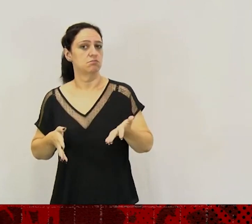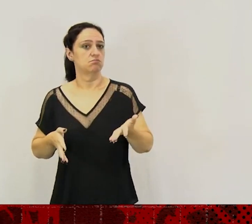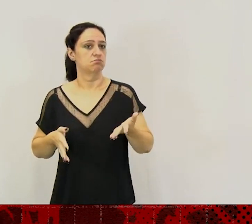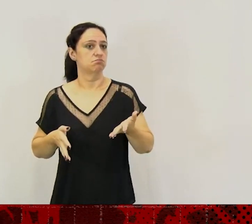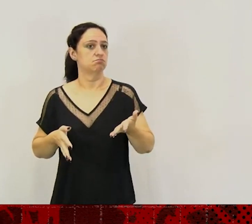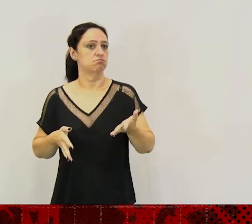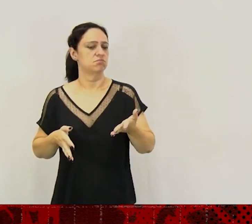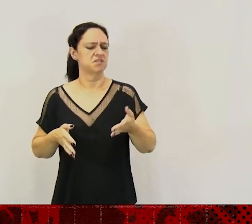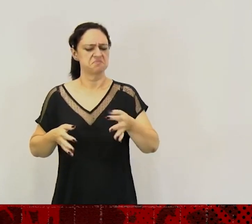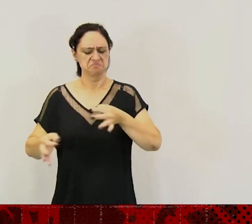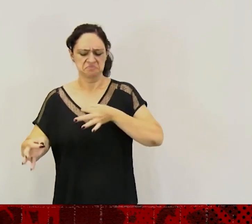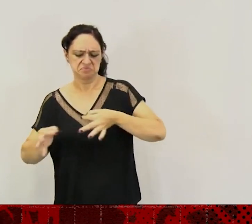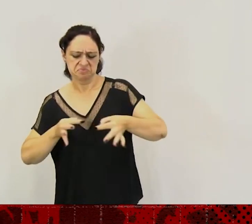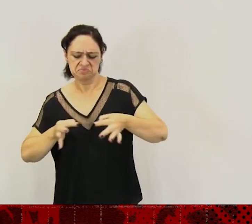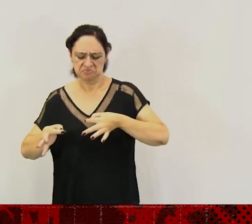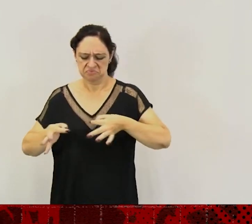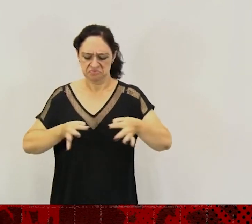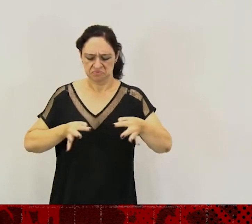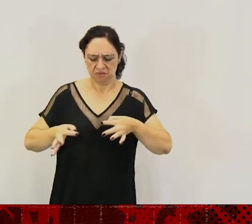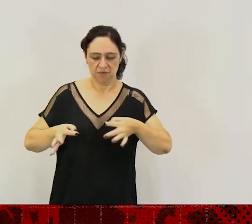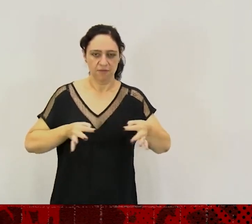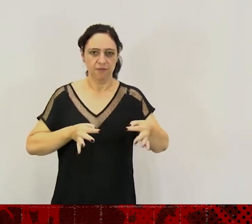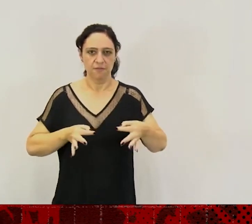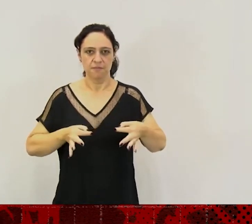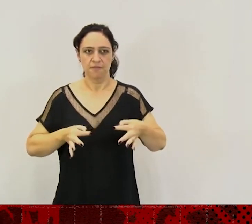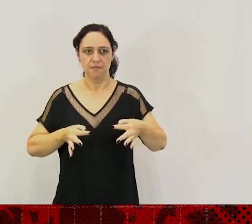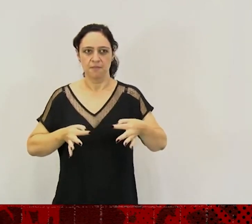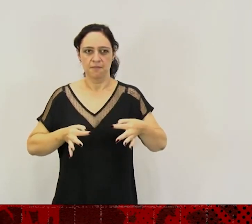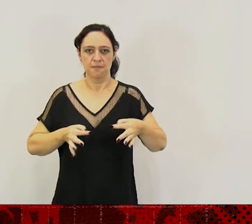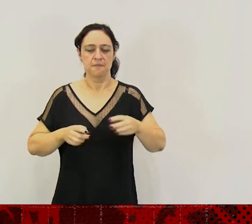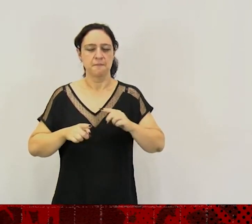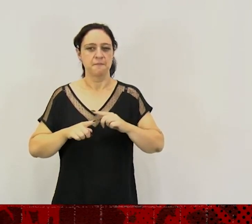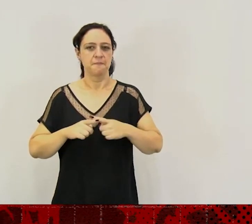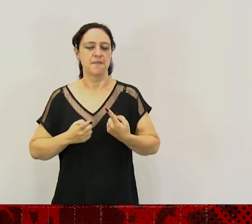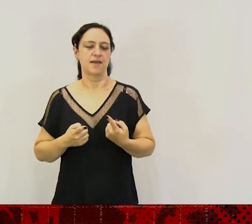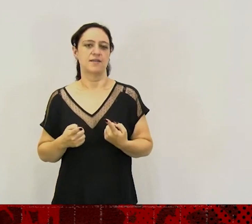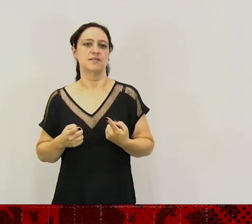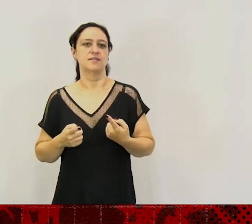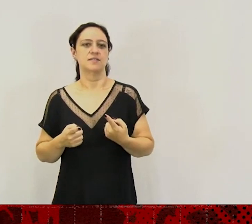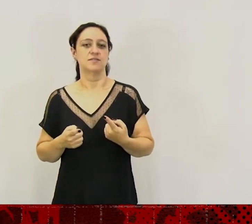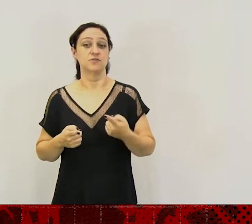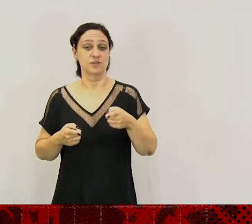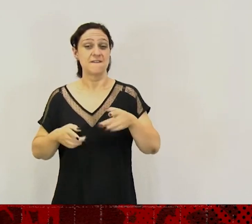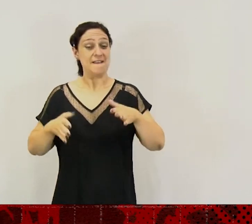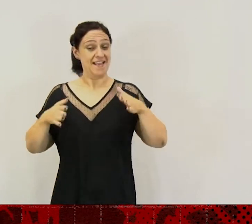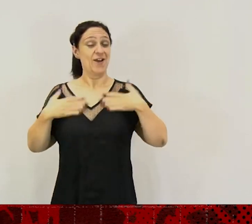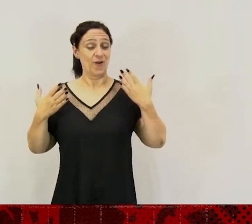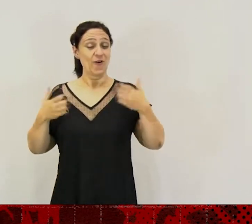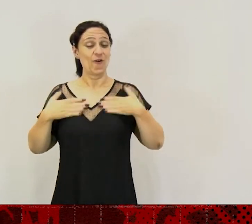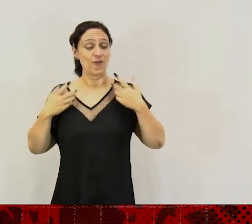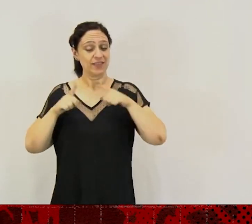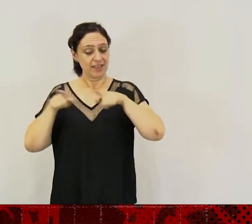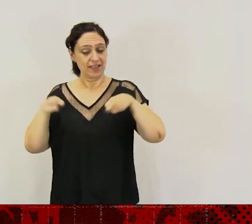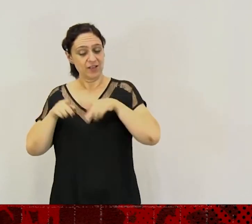Por mais que você arrume, planeje e tudo mais, você está contente com